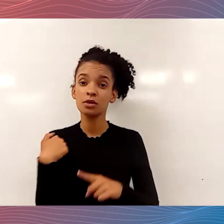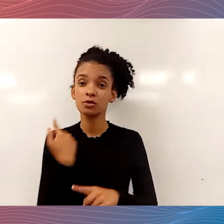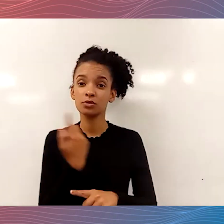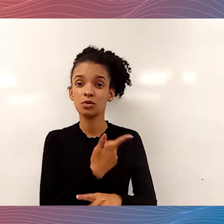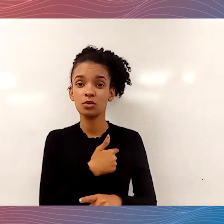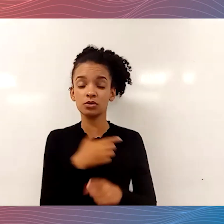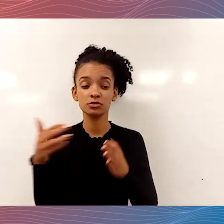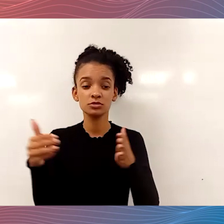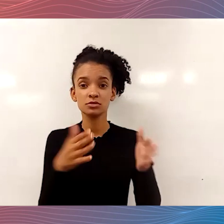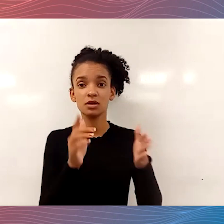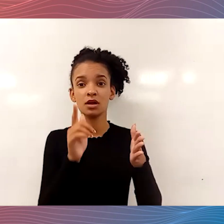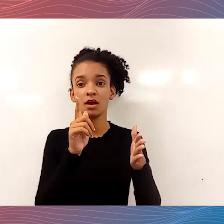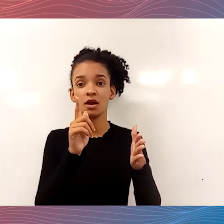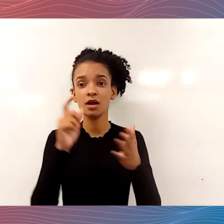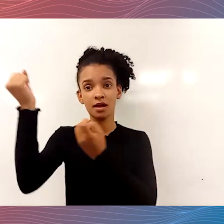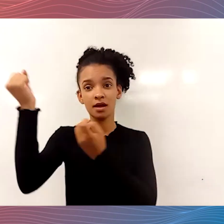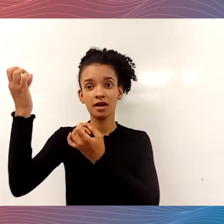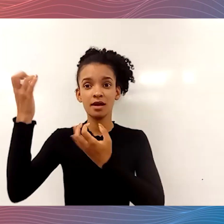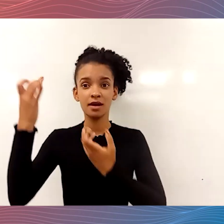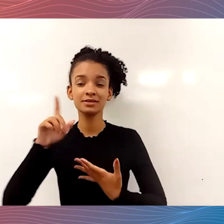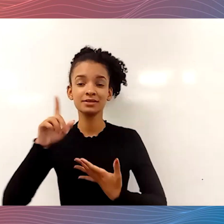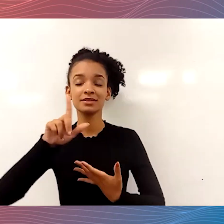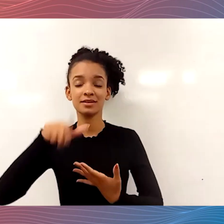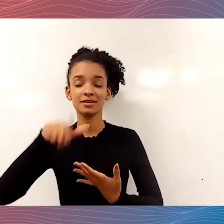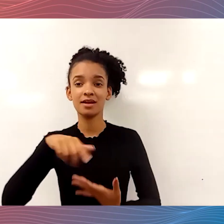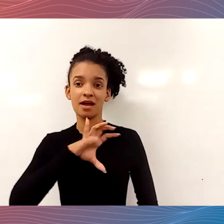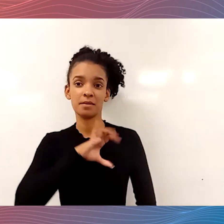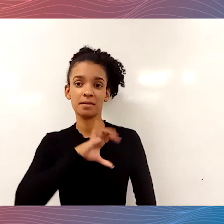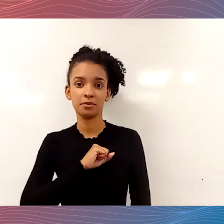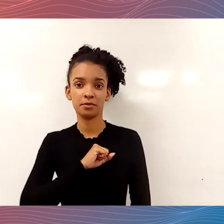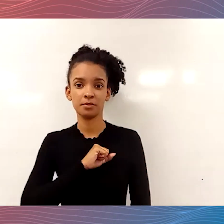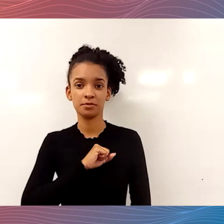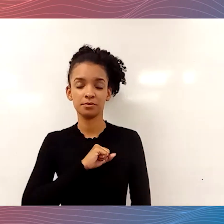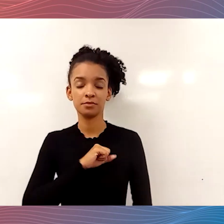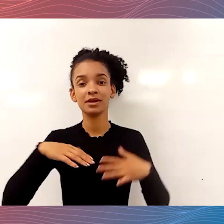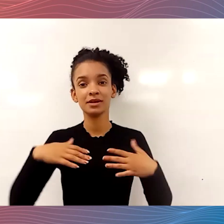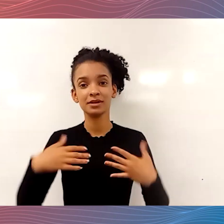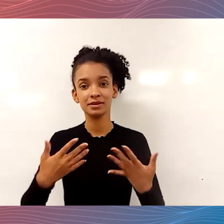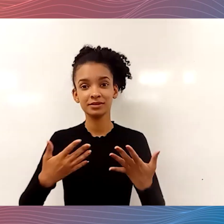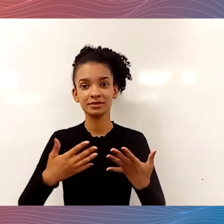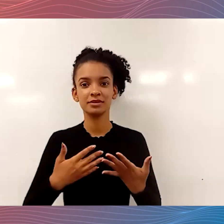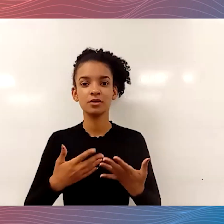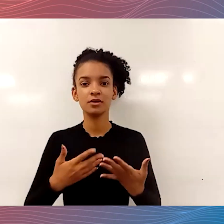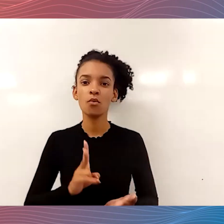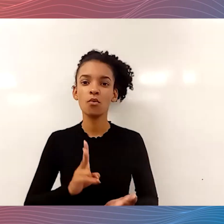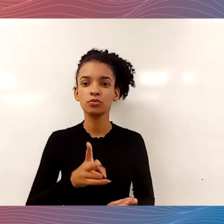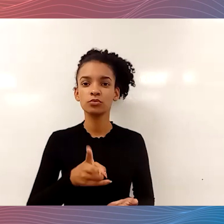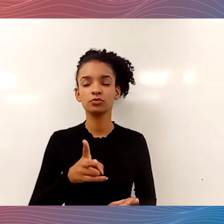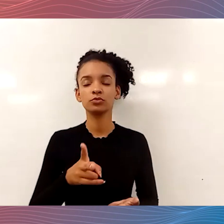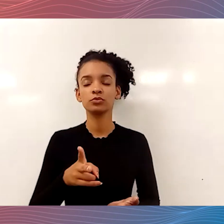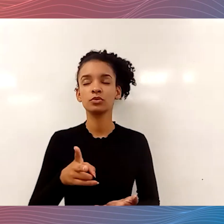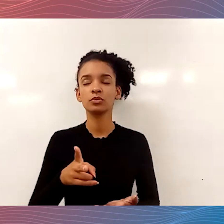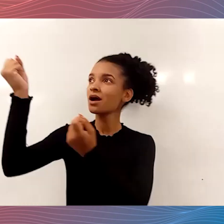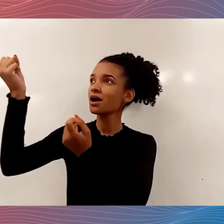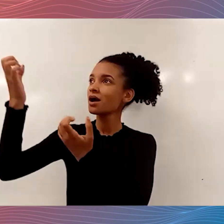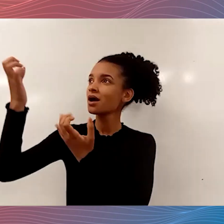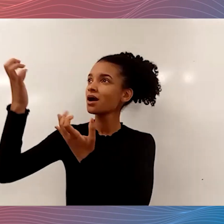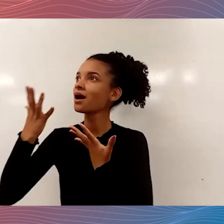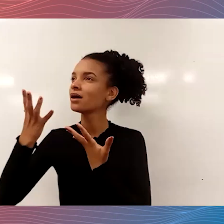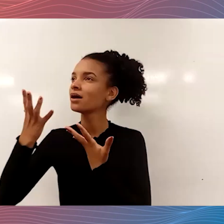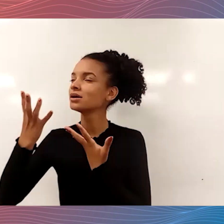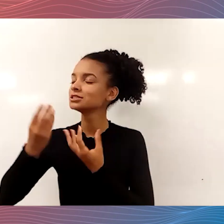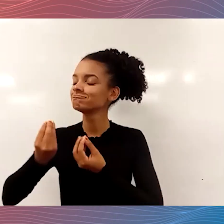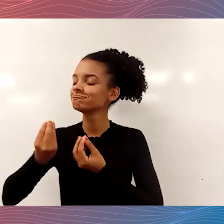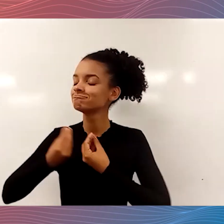né? Irmãos, aí seguindo, irmãos, o suprimento da graça nos liberta de andar como os